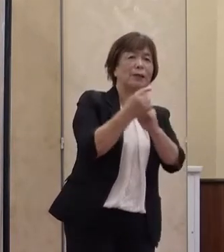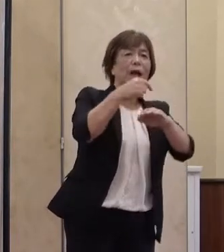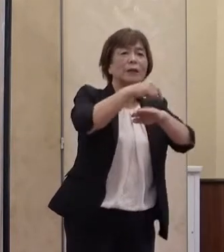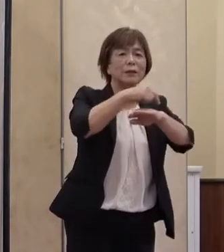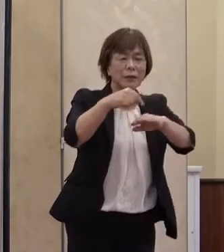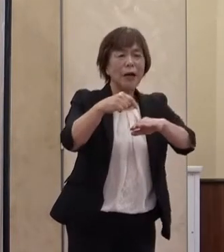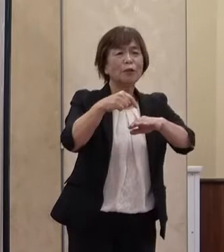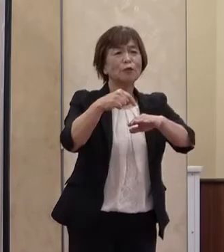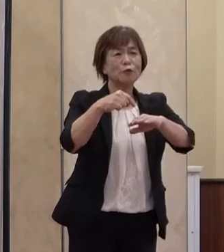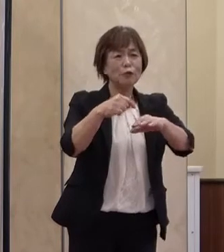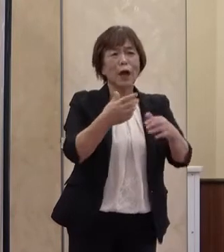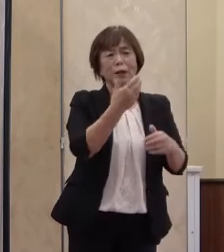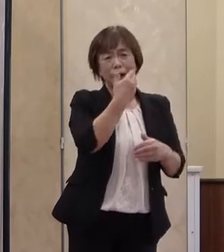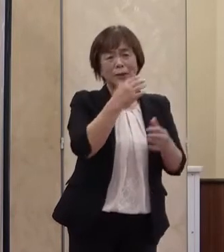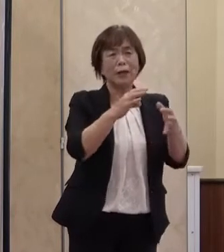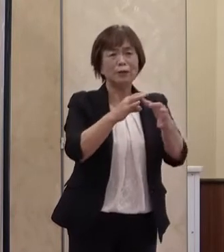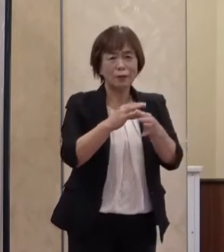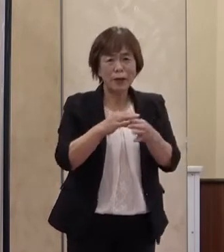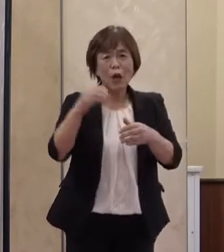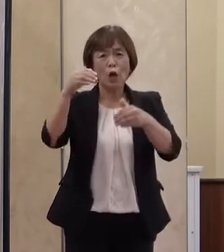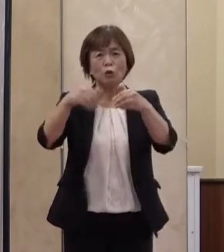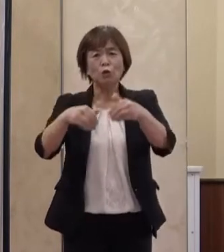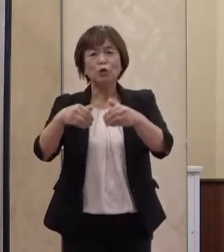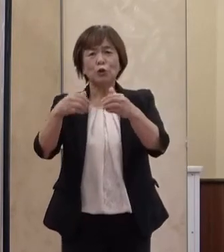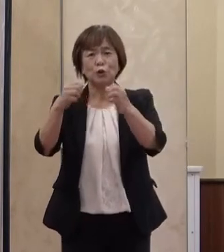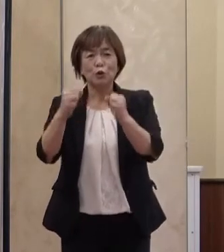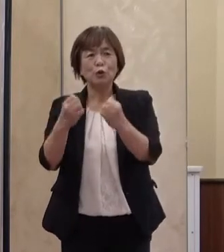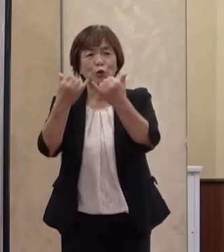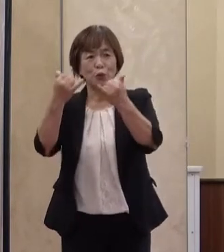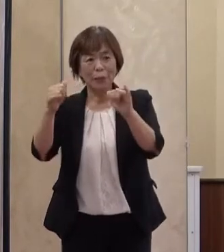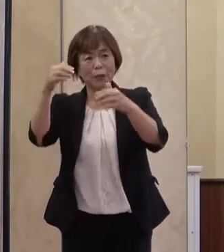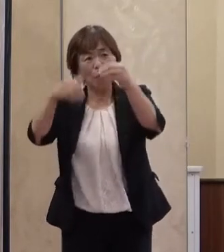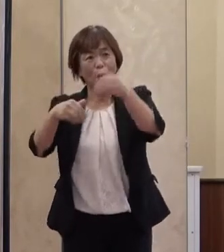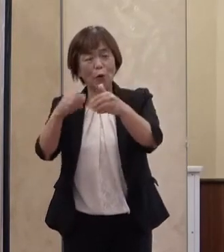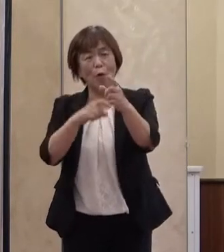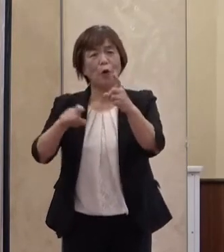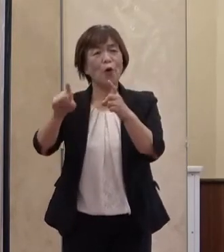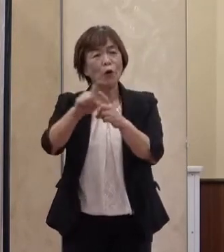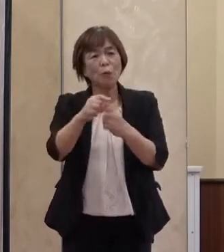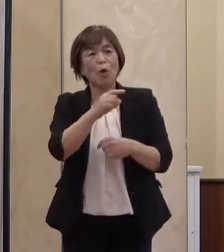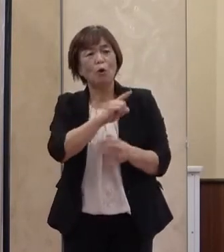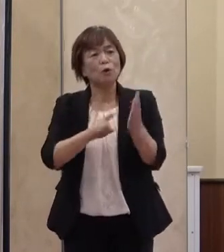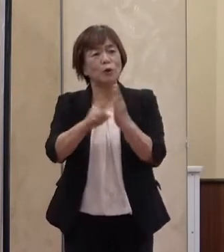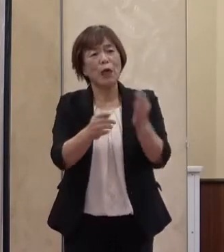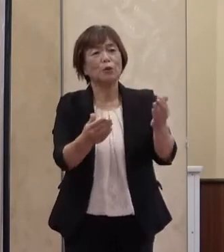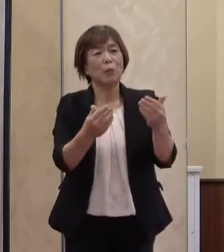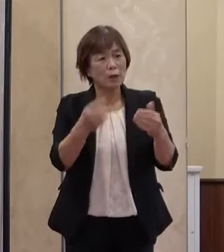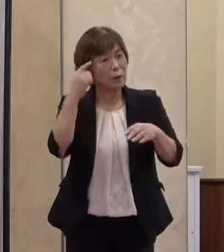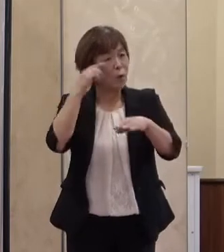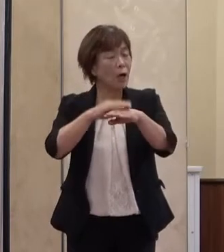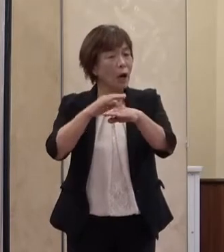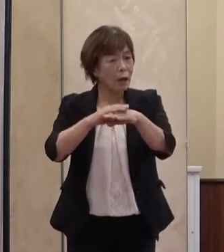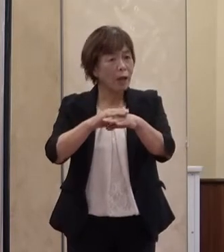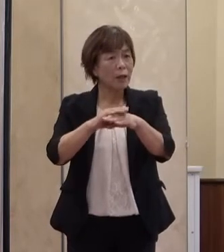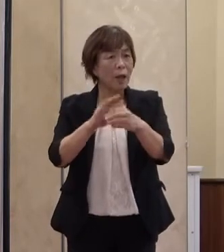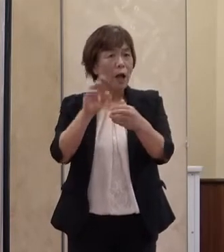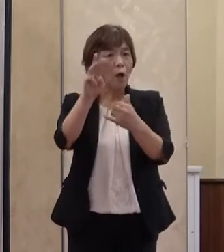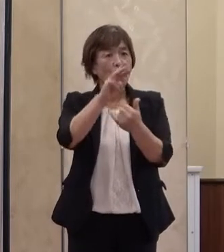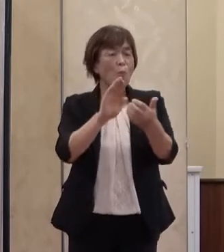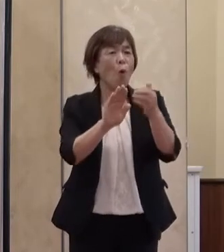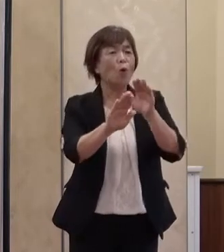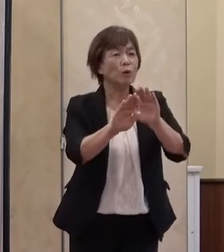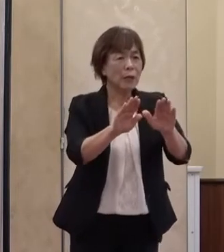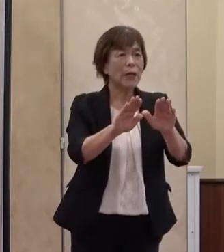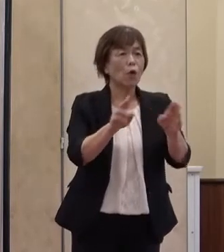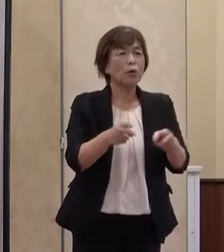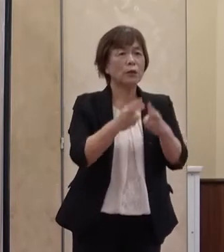べきだと訴えている関西大学の川田義明教授がですね、防災の専門家として菅総理にです